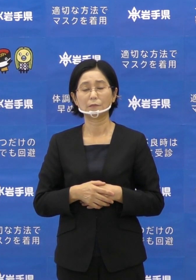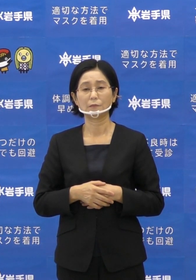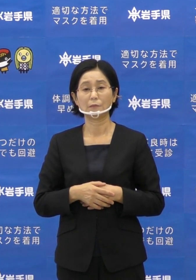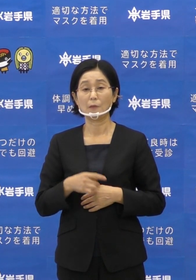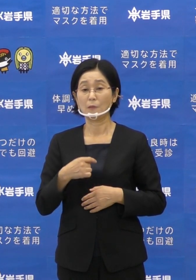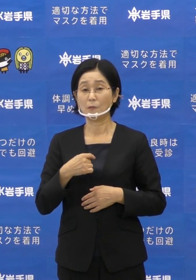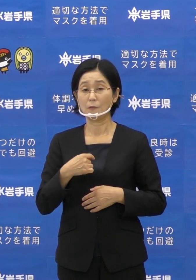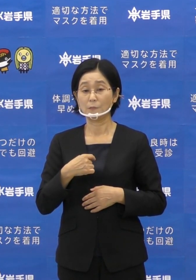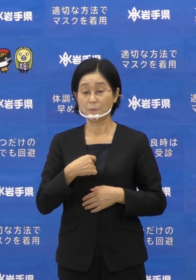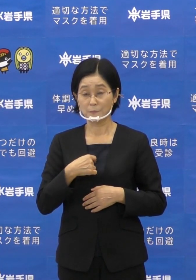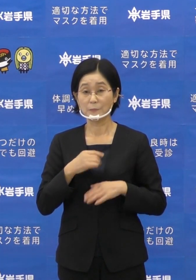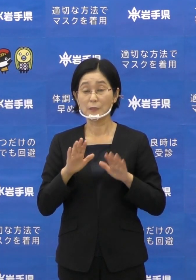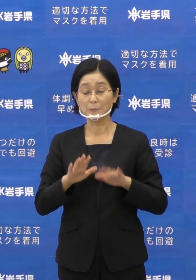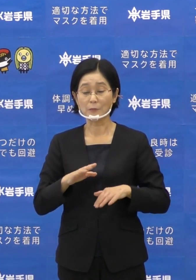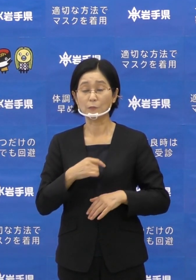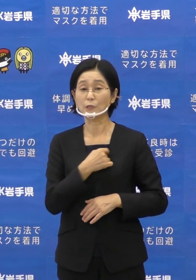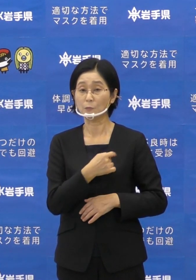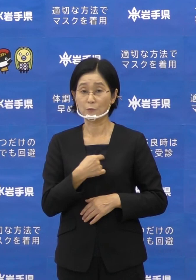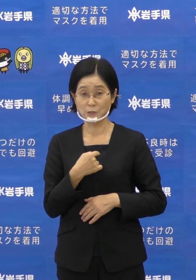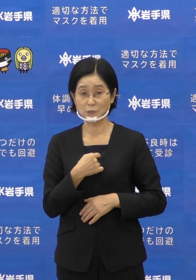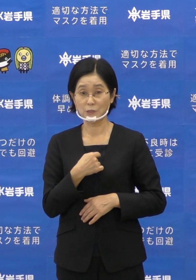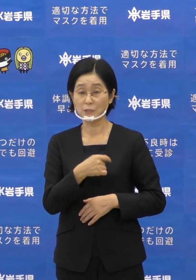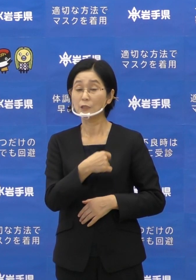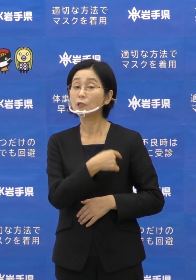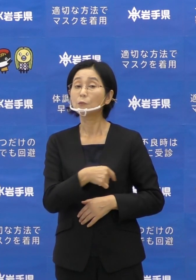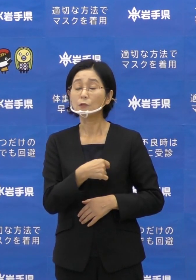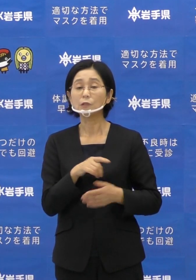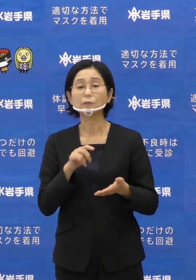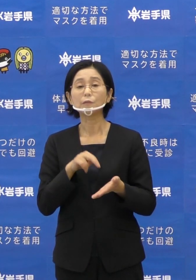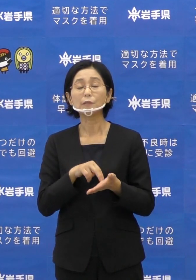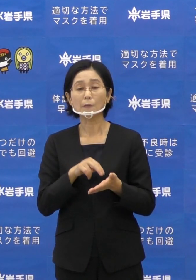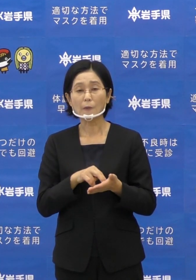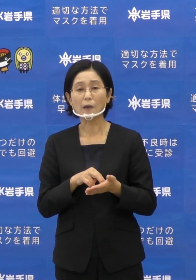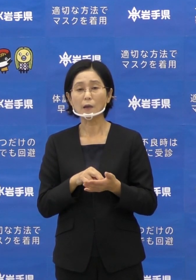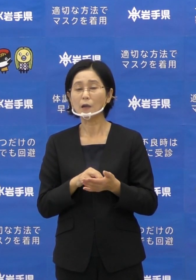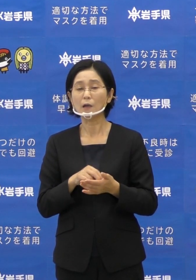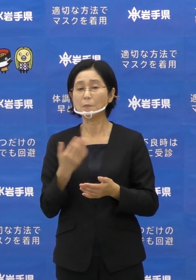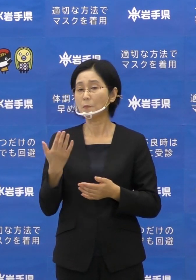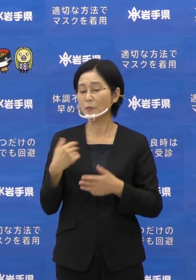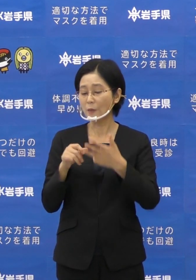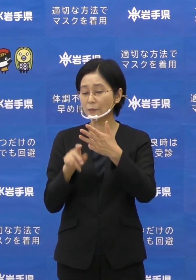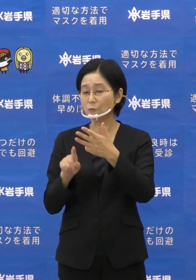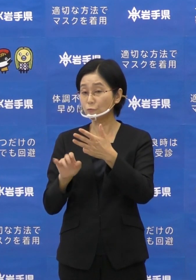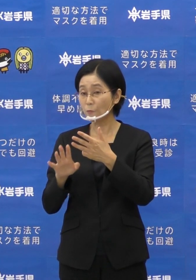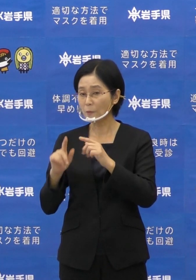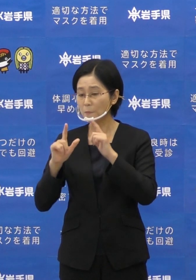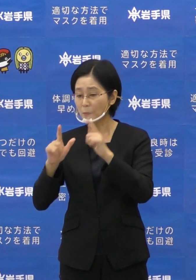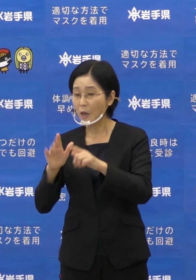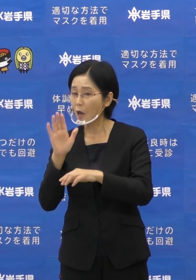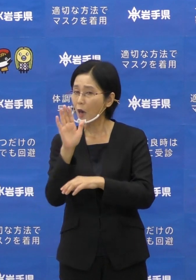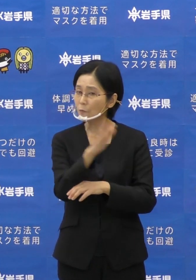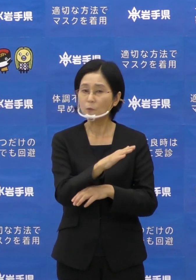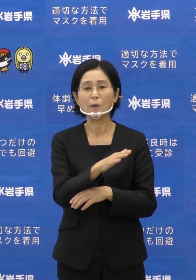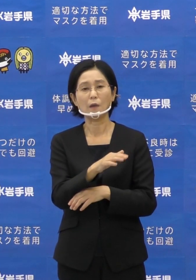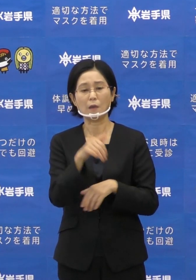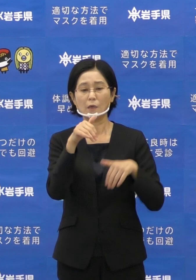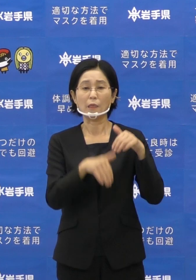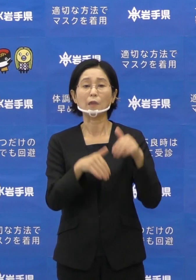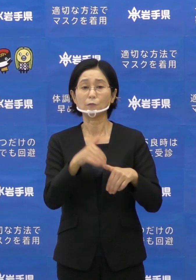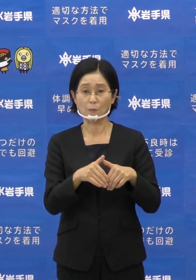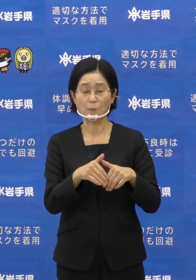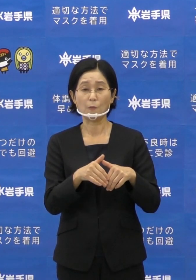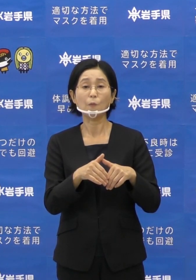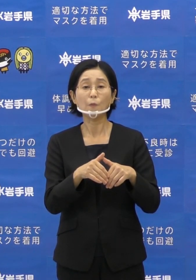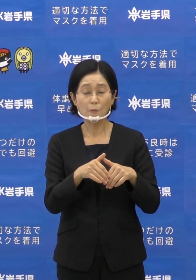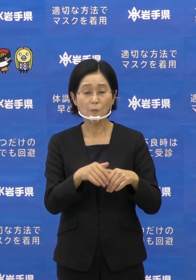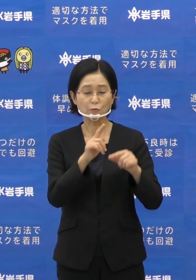私の気持ちとしては8月14日以降は、あとはもう選挙の主役は有権者ですから、